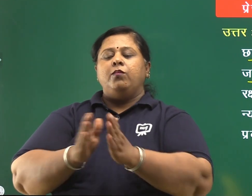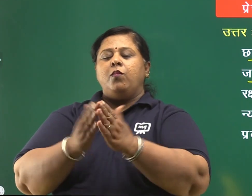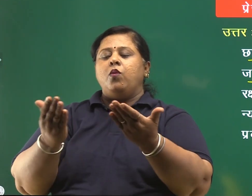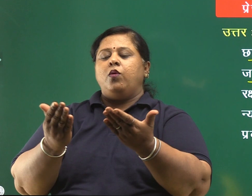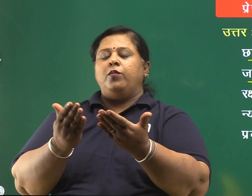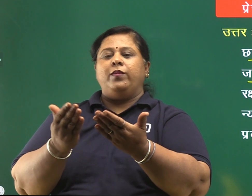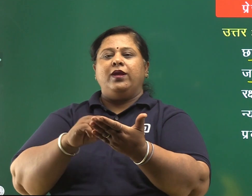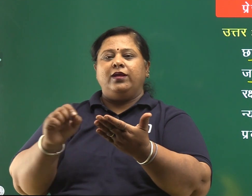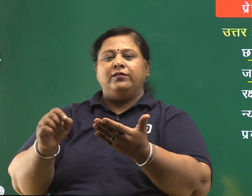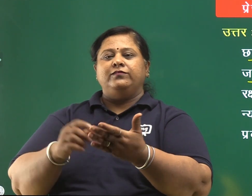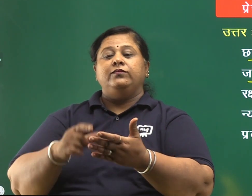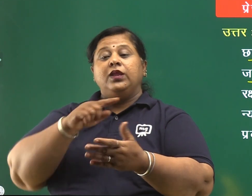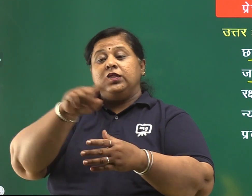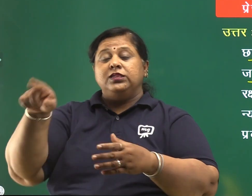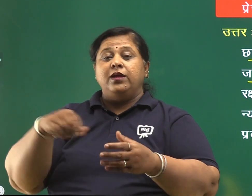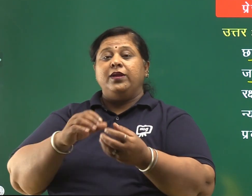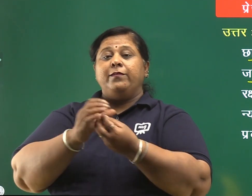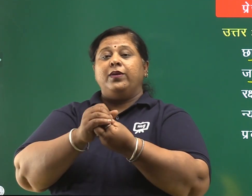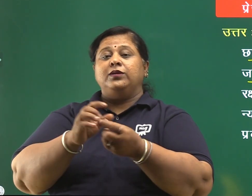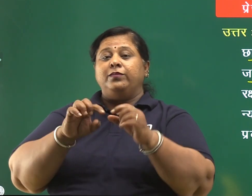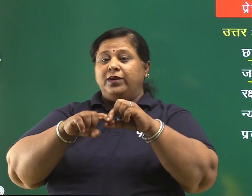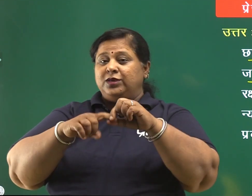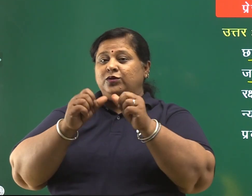नोटबुक में इन सभी प्रश्नों के